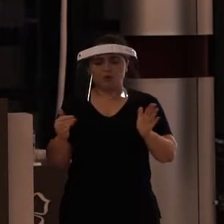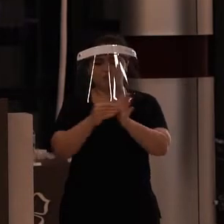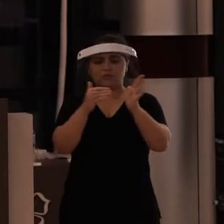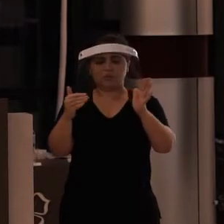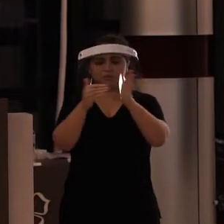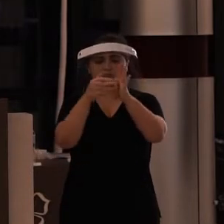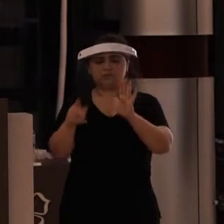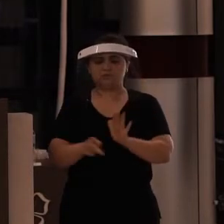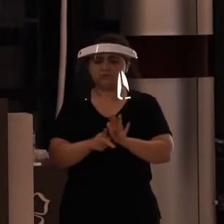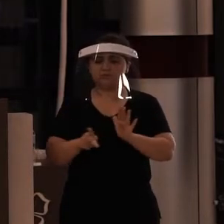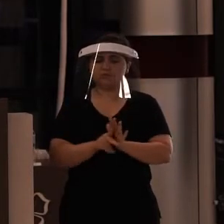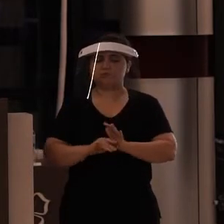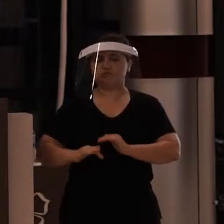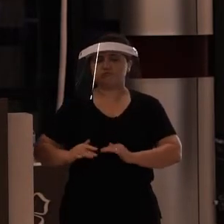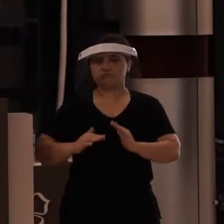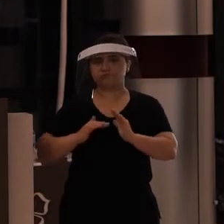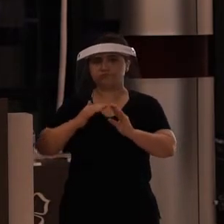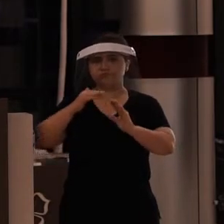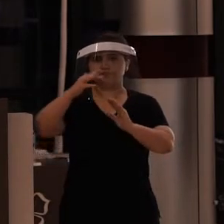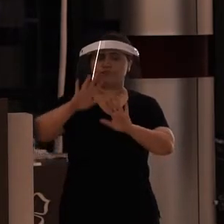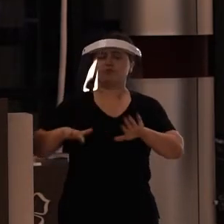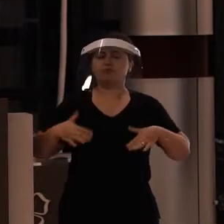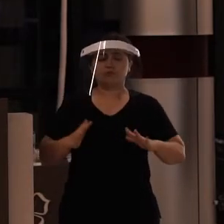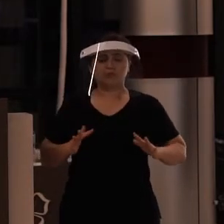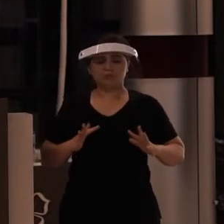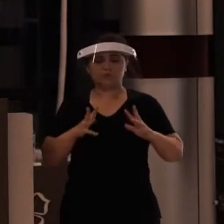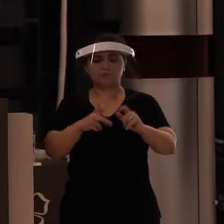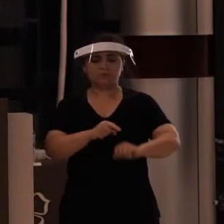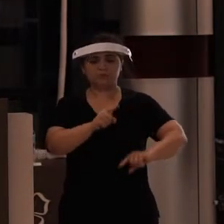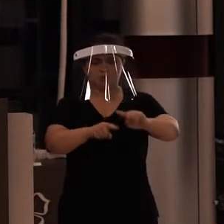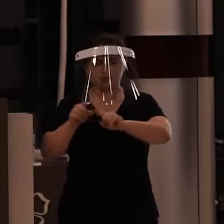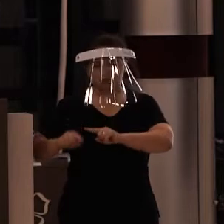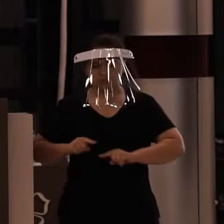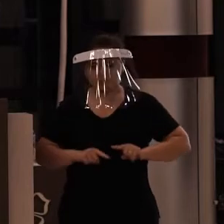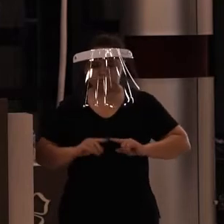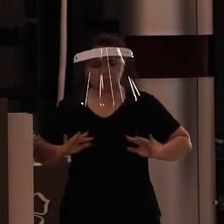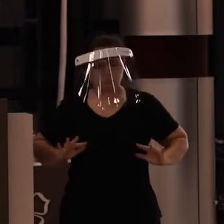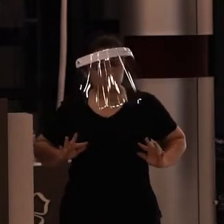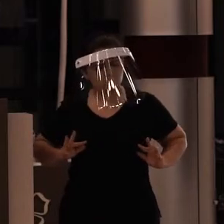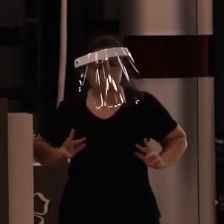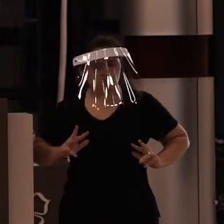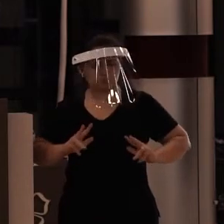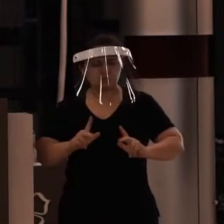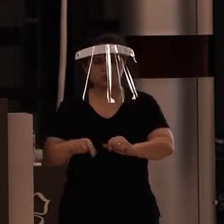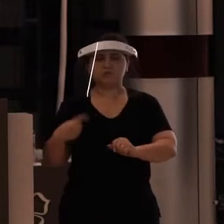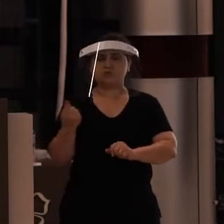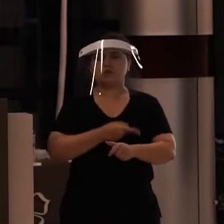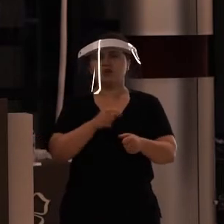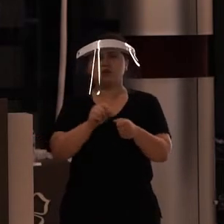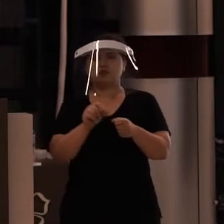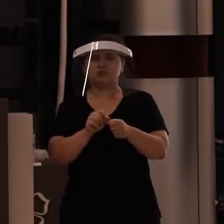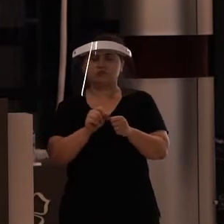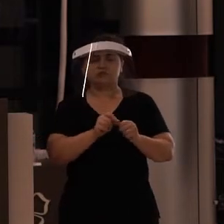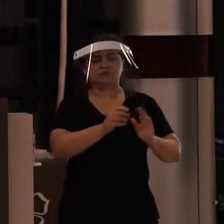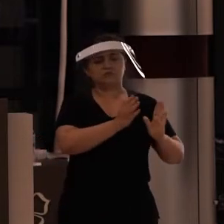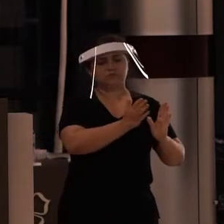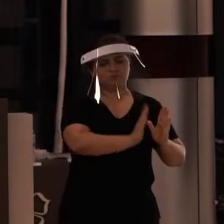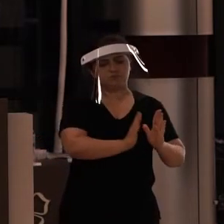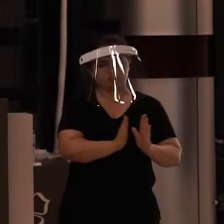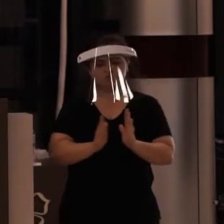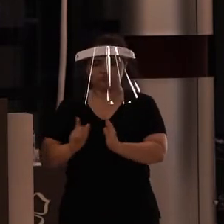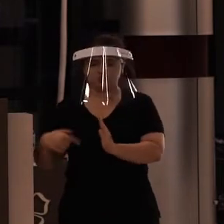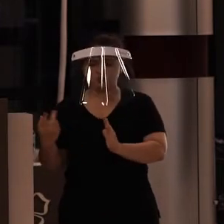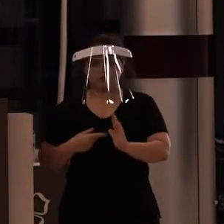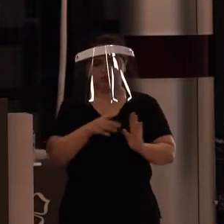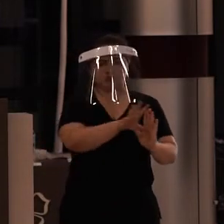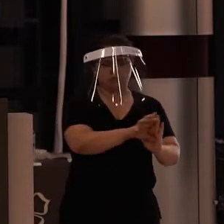temperatura. E aí, para todos os componentes, a gente vai fazer essa varredura, nós vamos